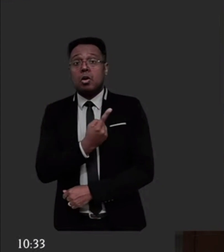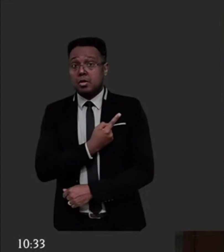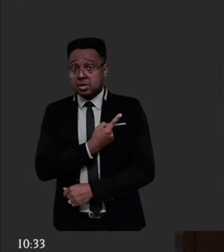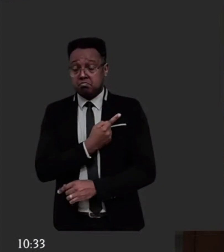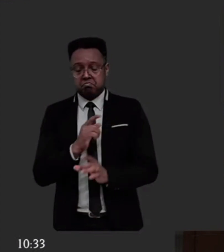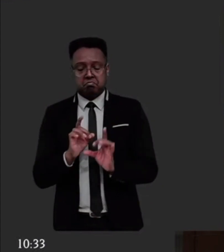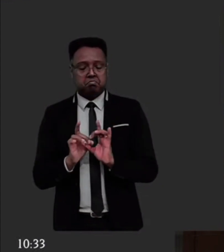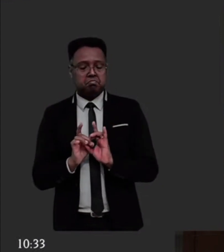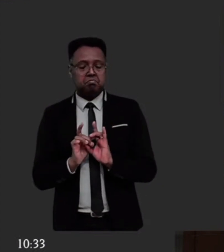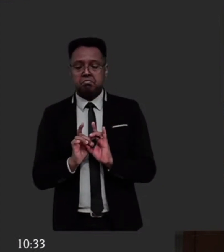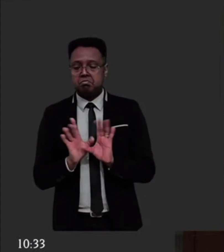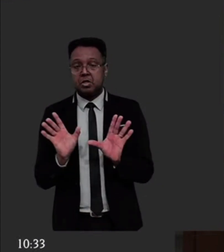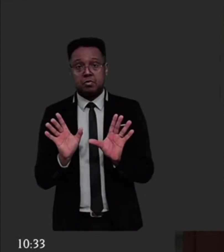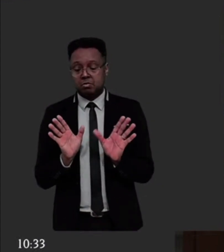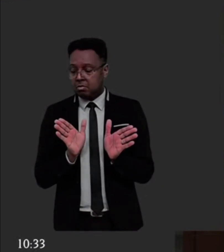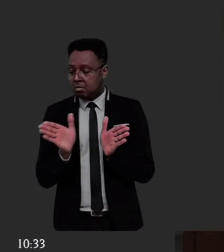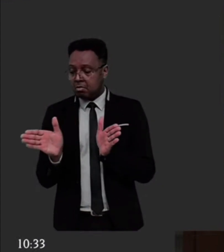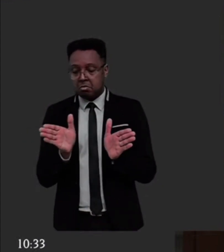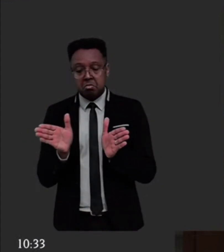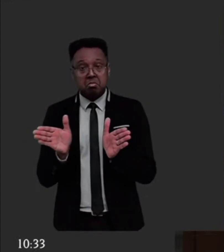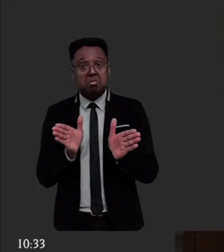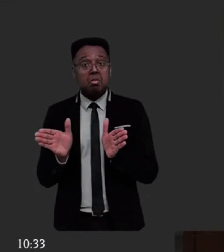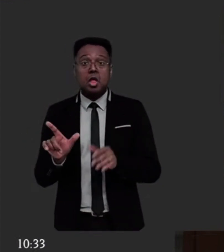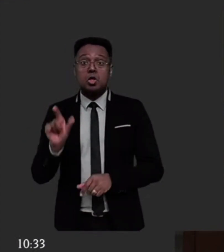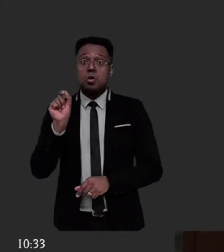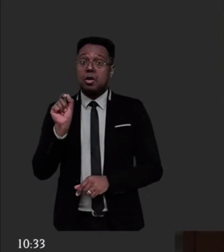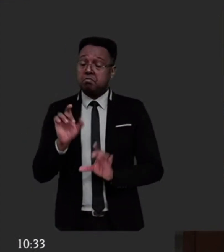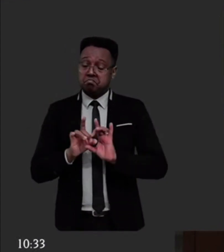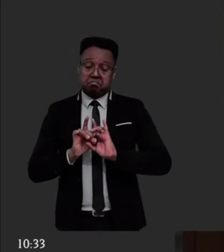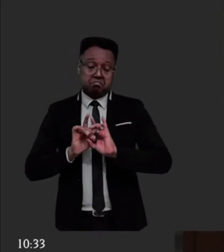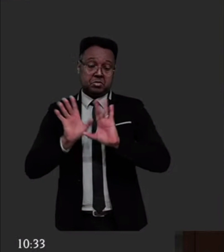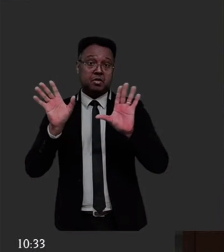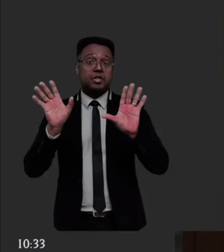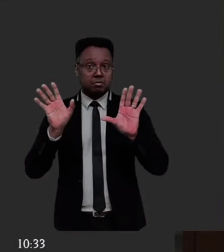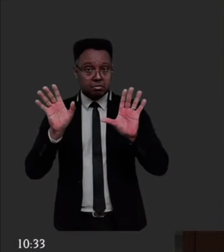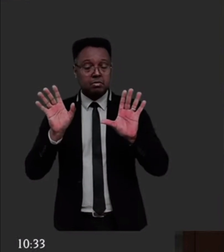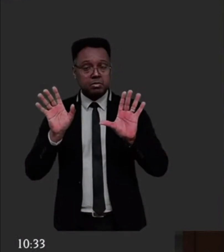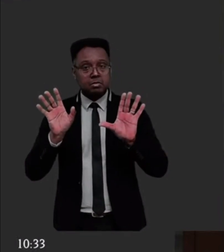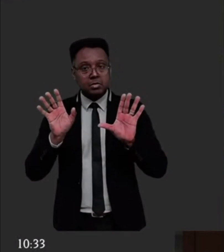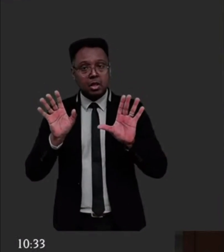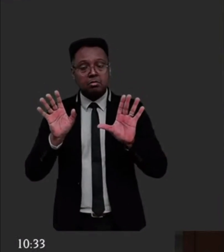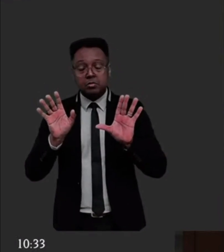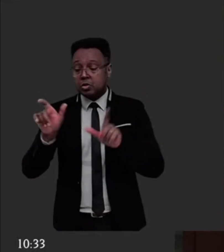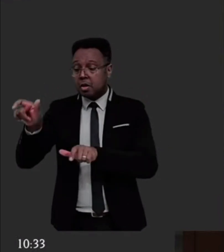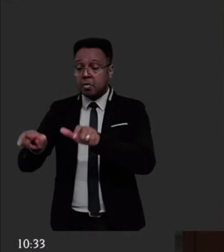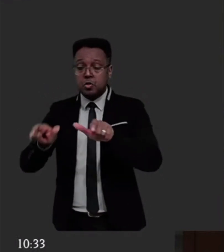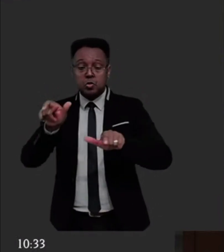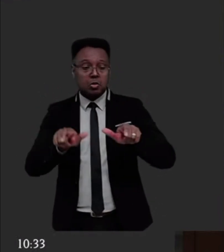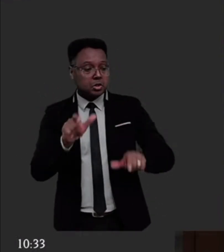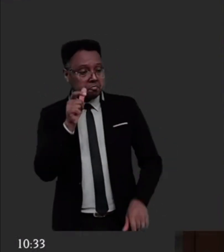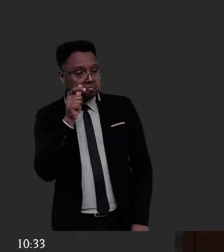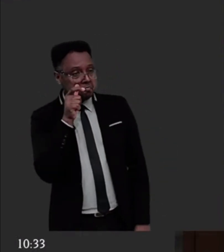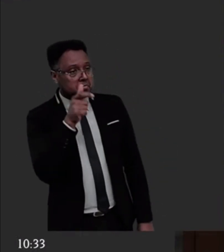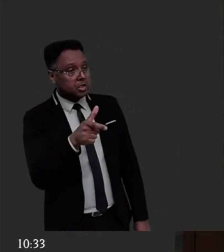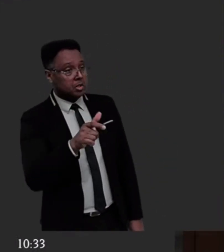arbítrio, o direito da livre escolha, cada um escolhe aquilo que lhe traz algum interesse.